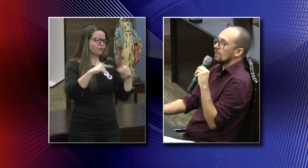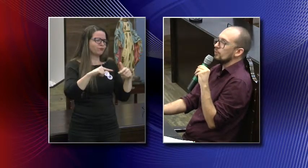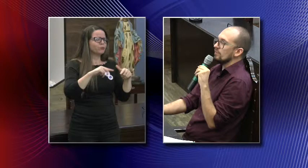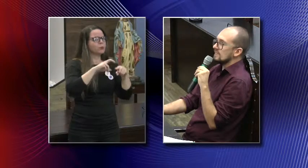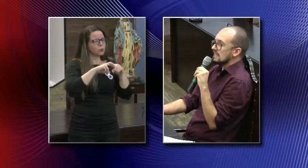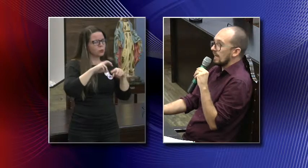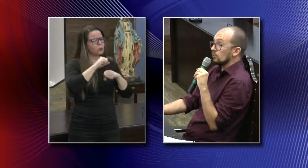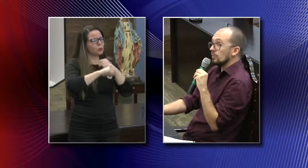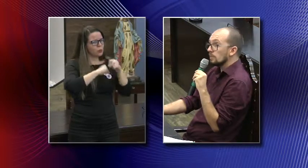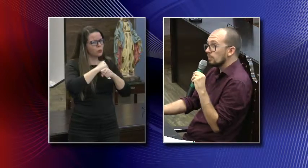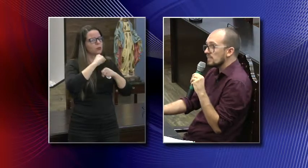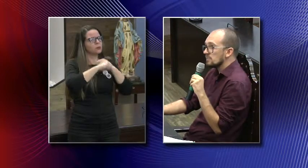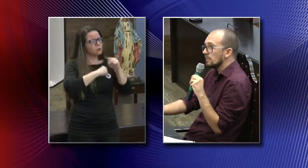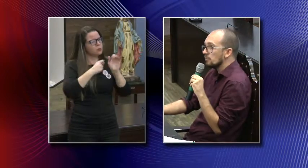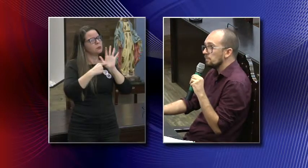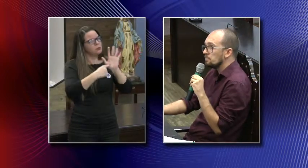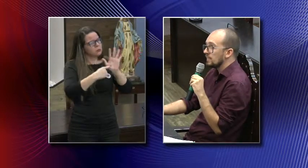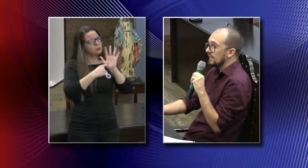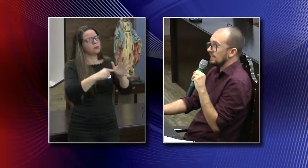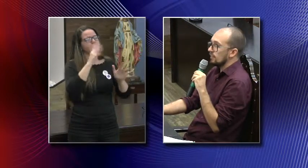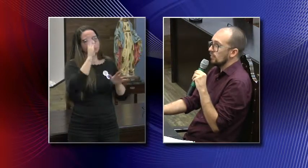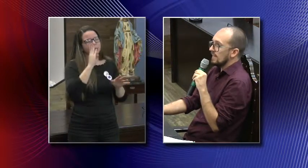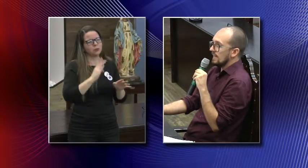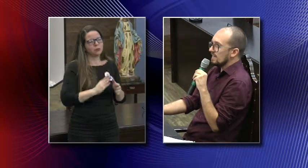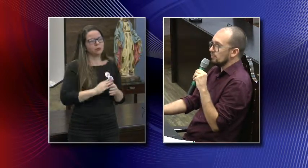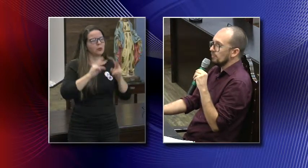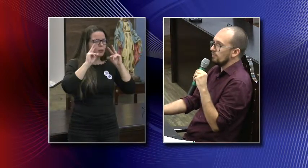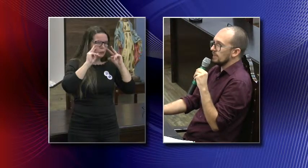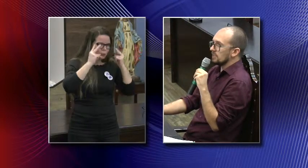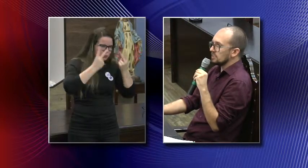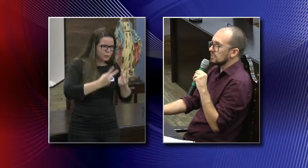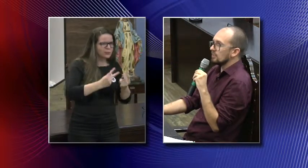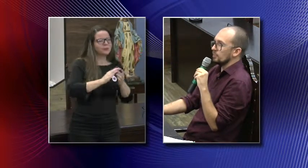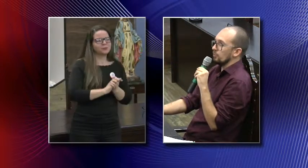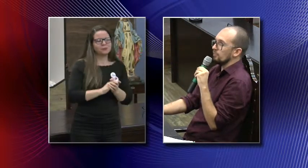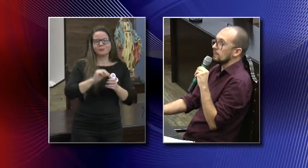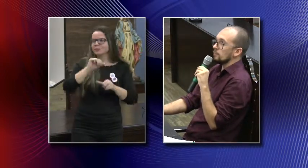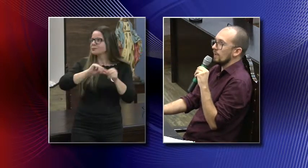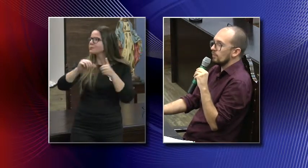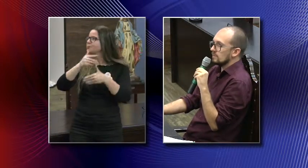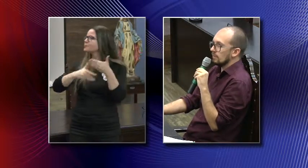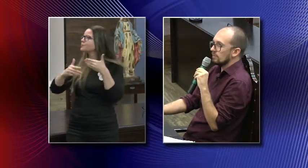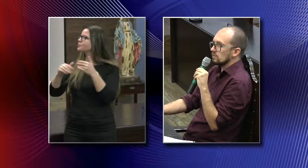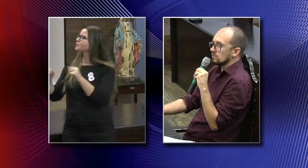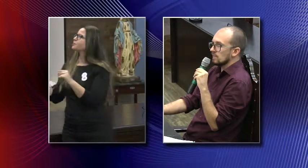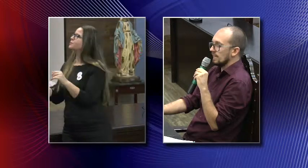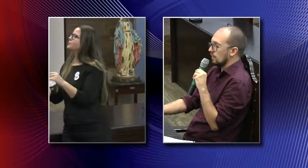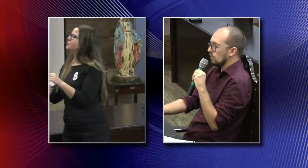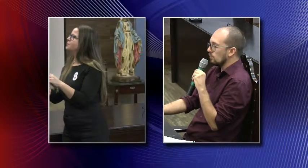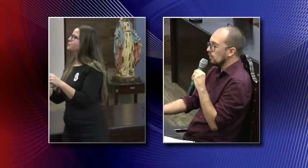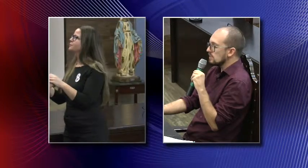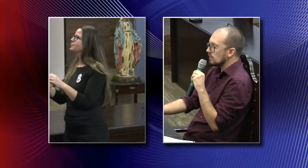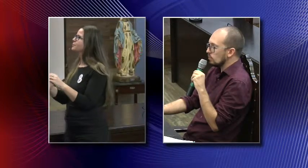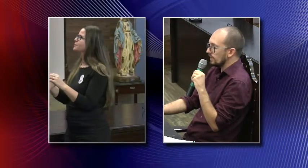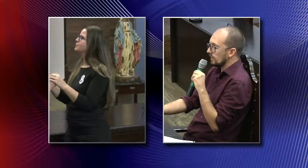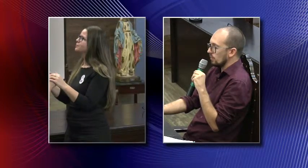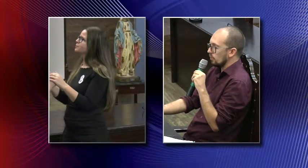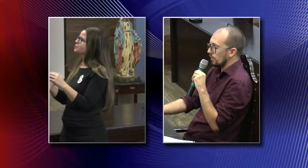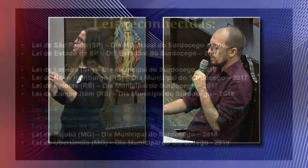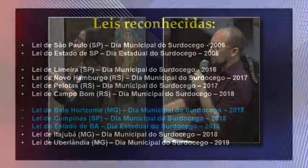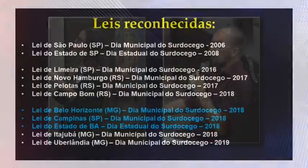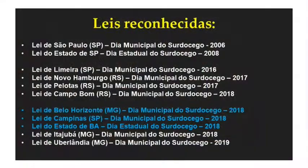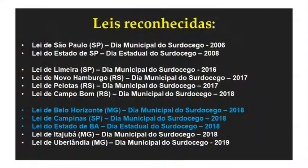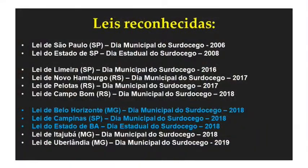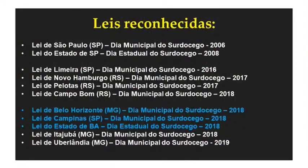países, isso está muito avançado, e no Brasil não. Então, esse é o movimento que a gente defende, o movimento do reconhecimento da surdo-cegueira enquanto uma condição única.